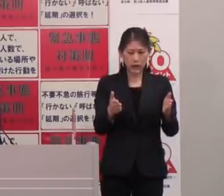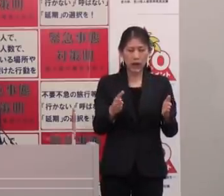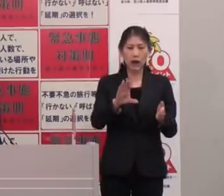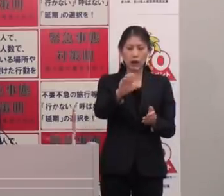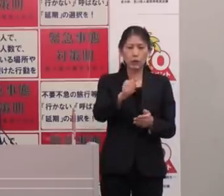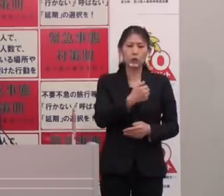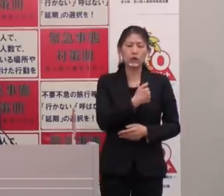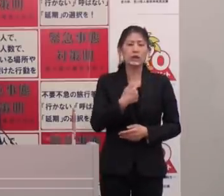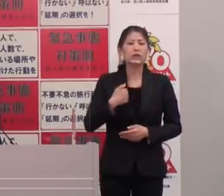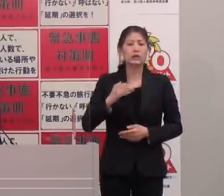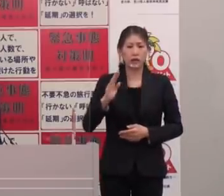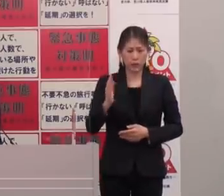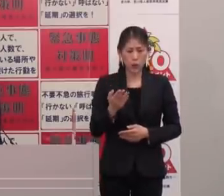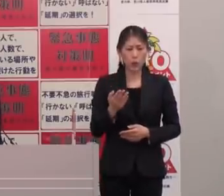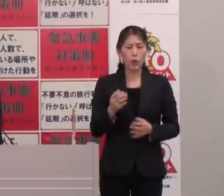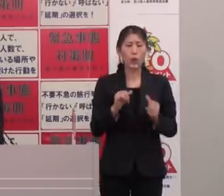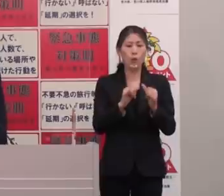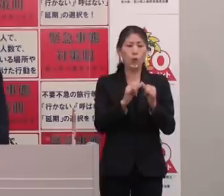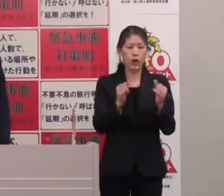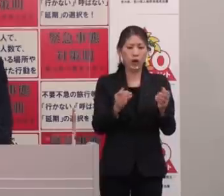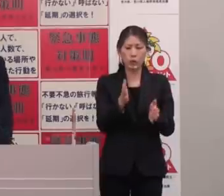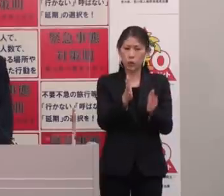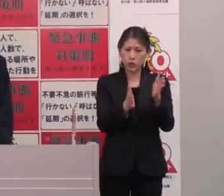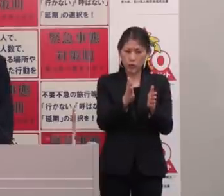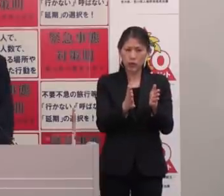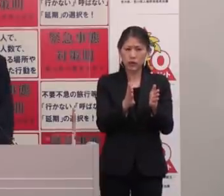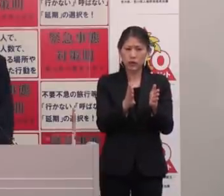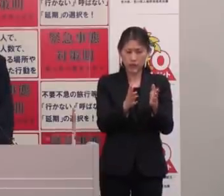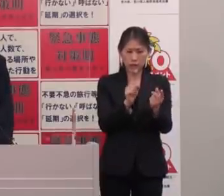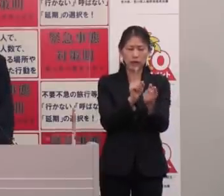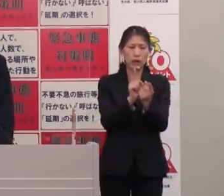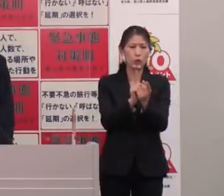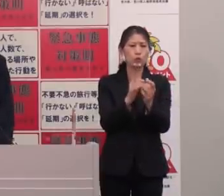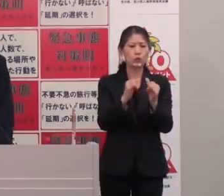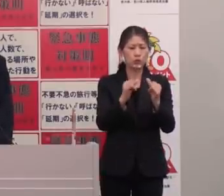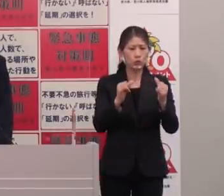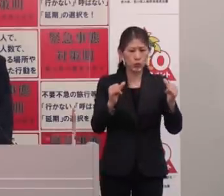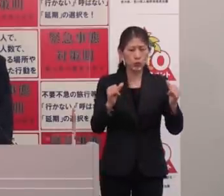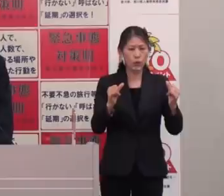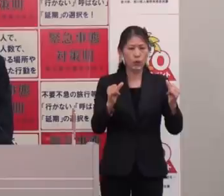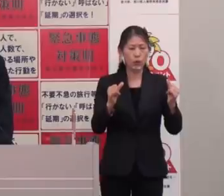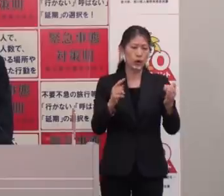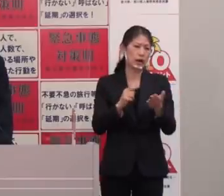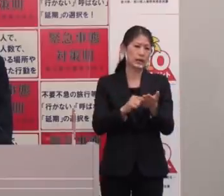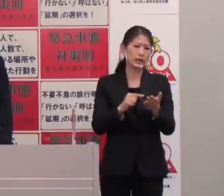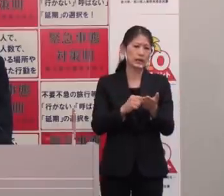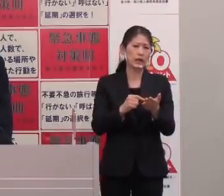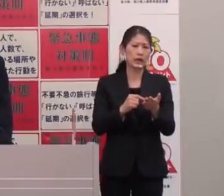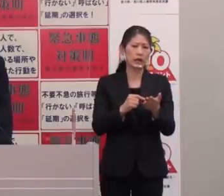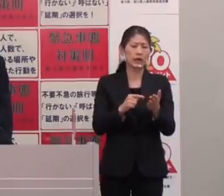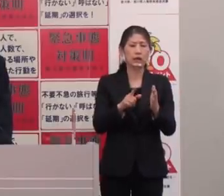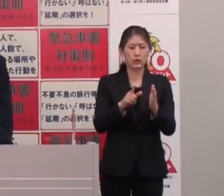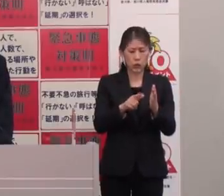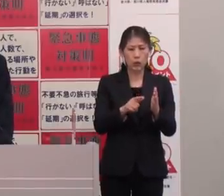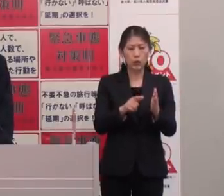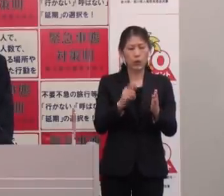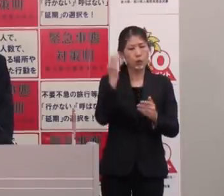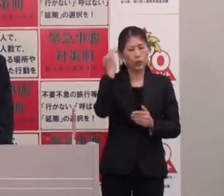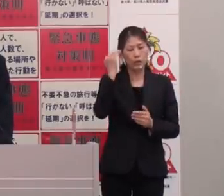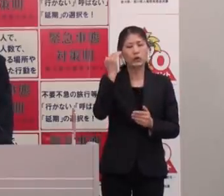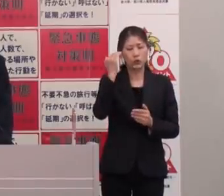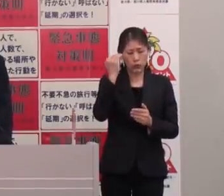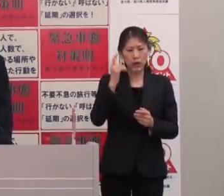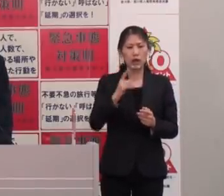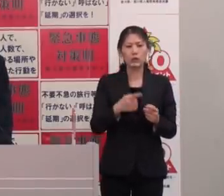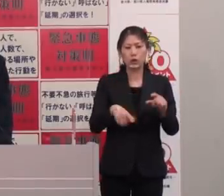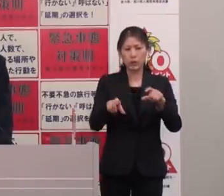ね、重要で、ありますので、そちらの方も目処をつけていかなければいけない、ま